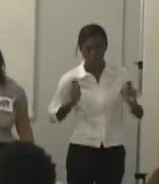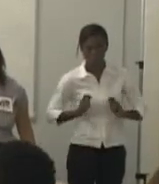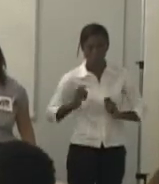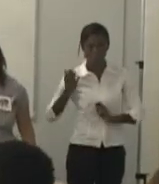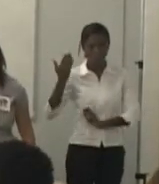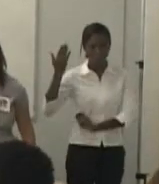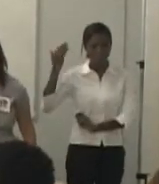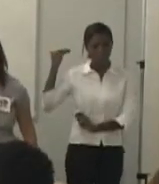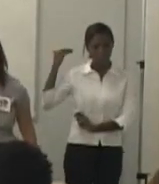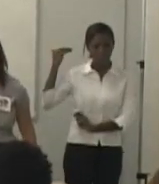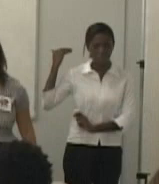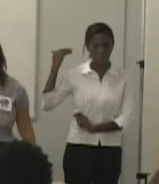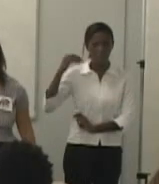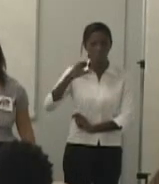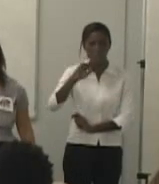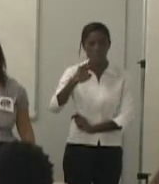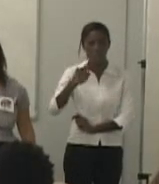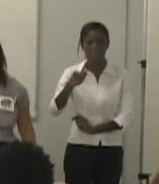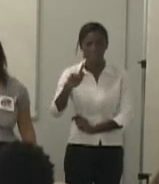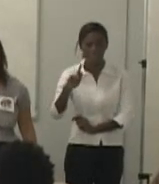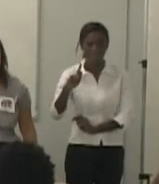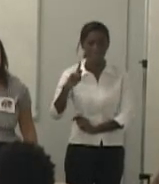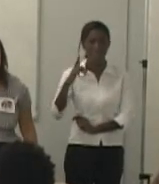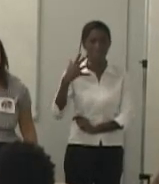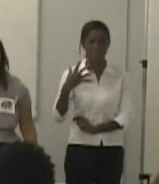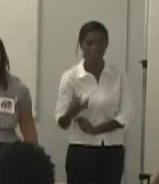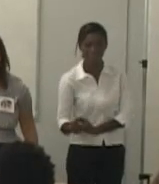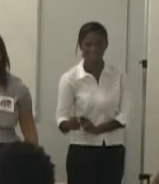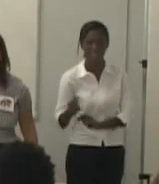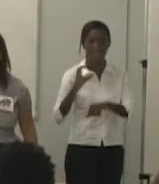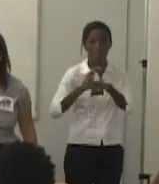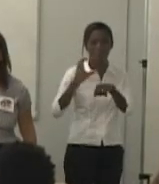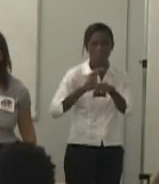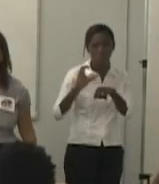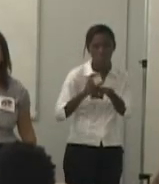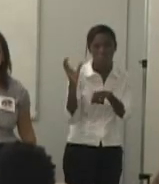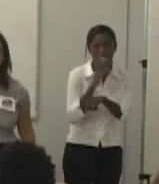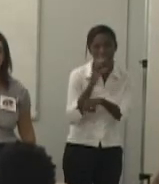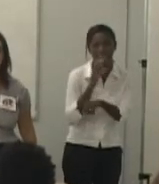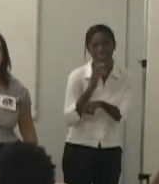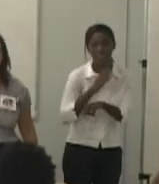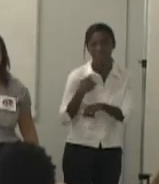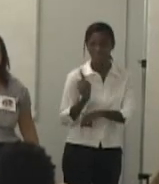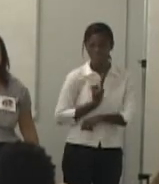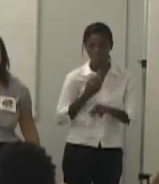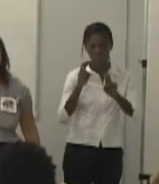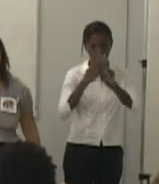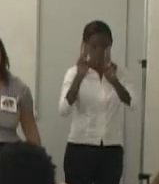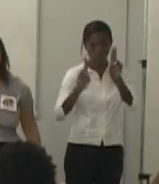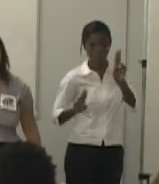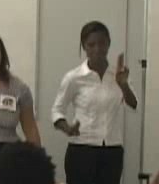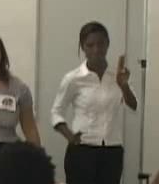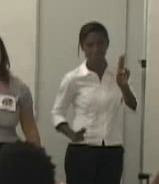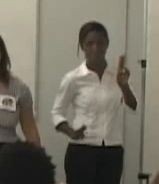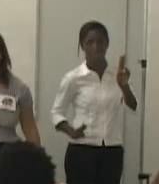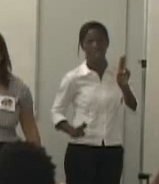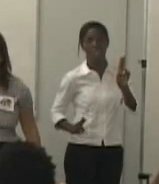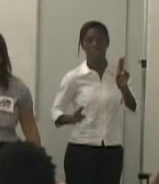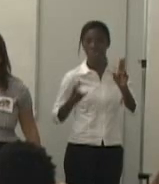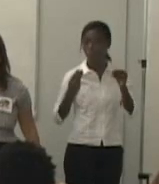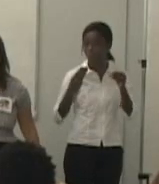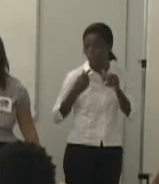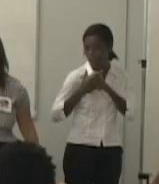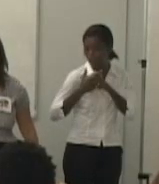época de o Segue aprovar cursos com agilidade Então a nossa universidade ela é um gigante ela é